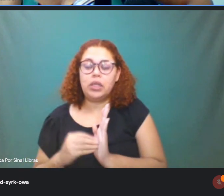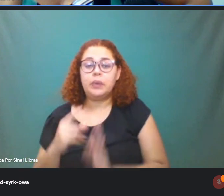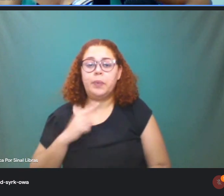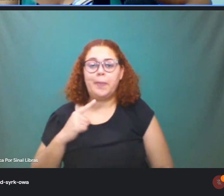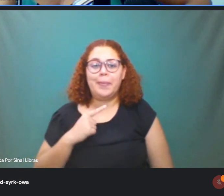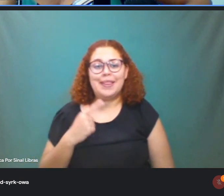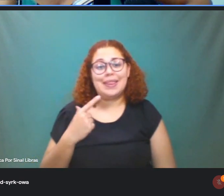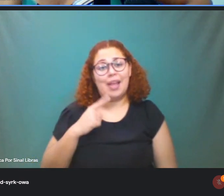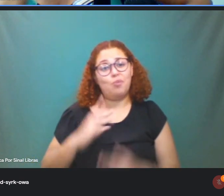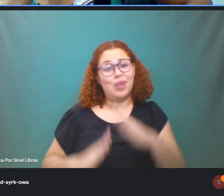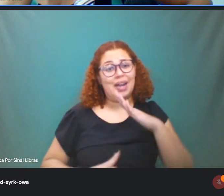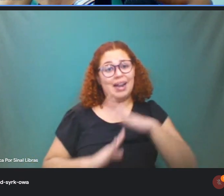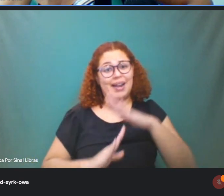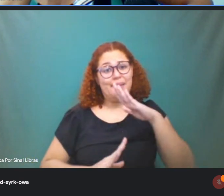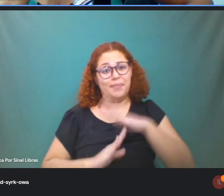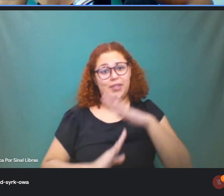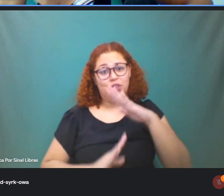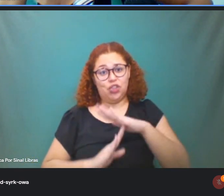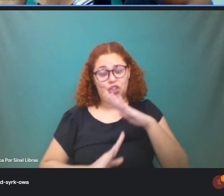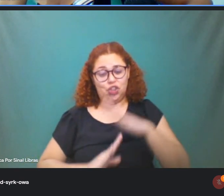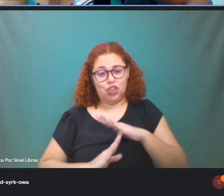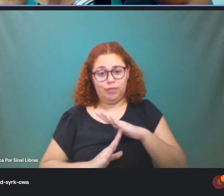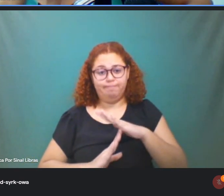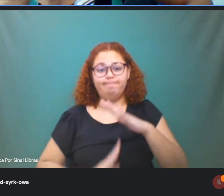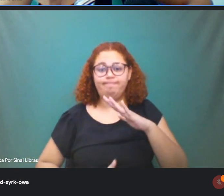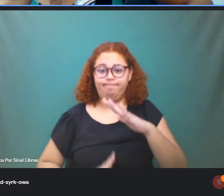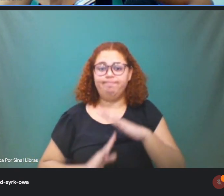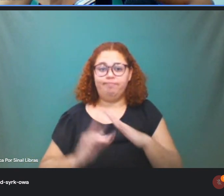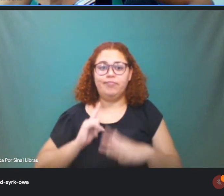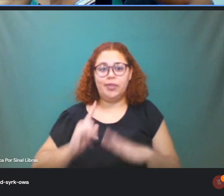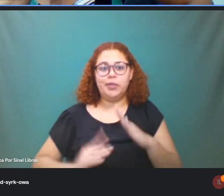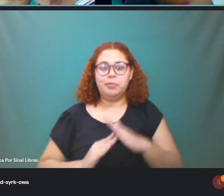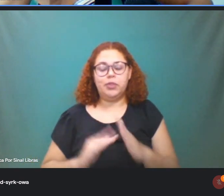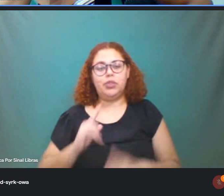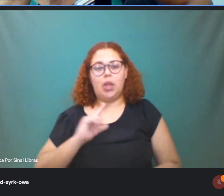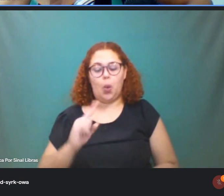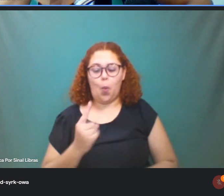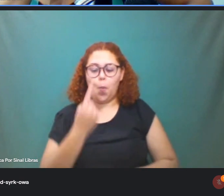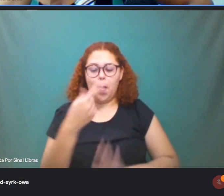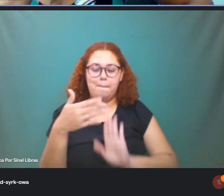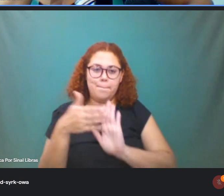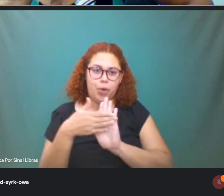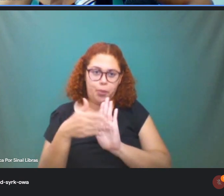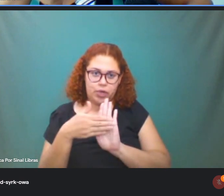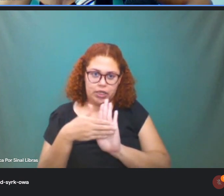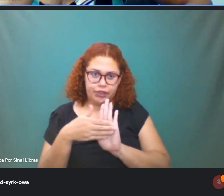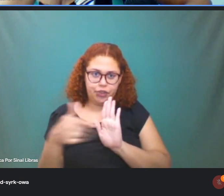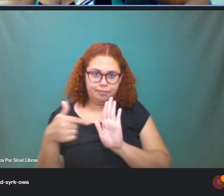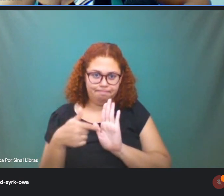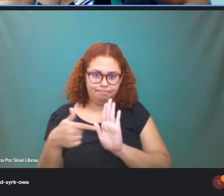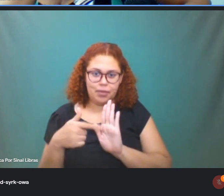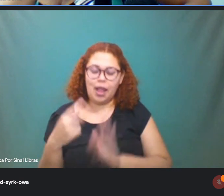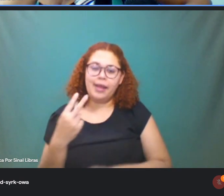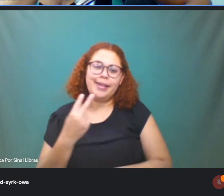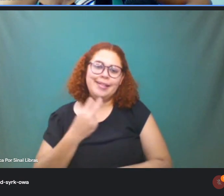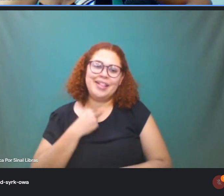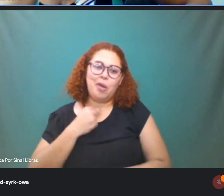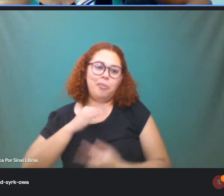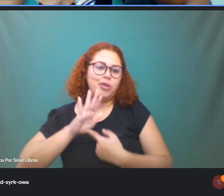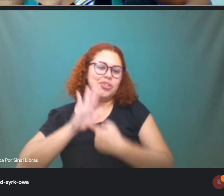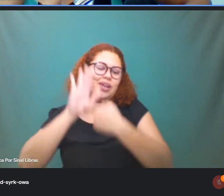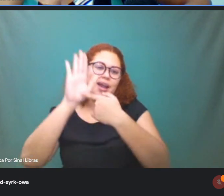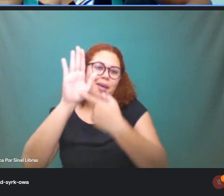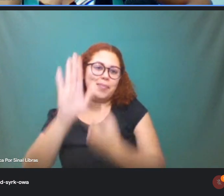CNPJ. Pessoas podem entrar, um proponente, que é a pessoa que escreve o edital, não vai poder apresentar